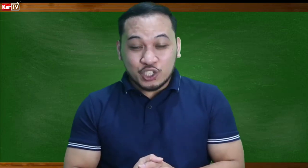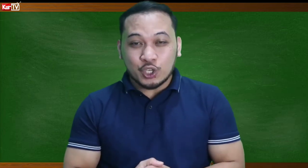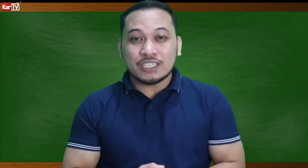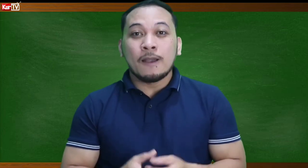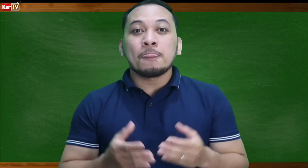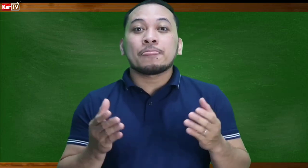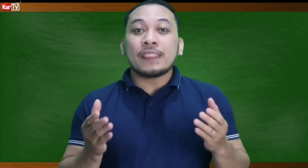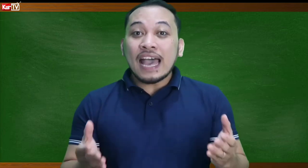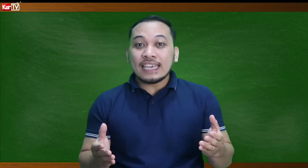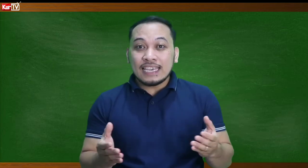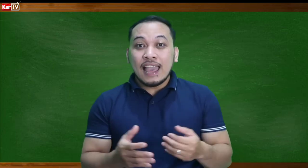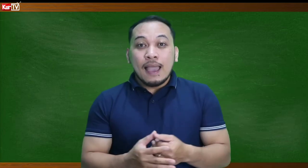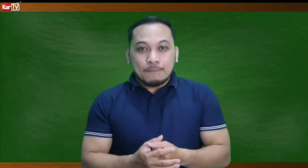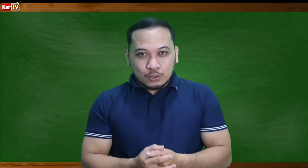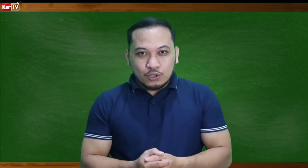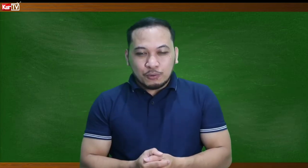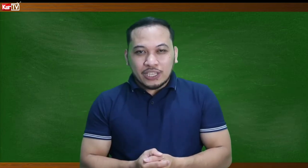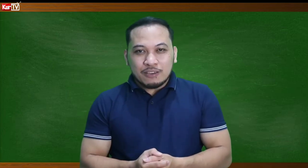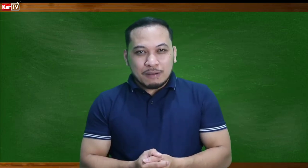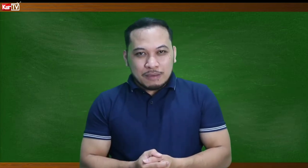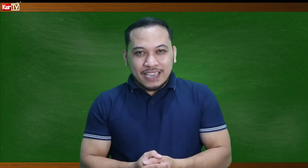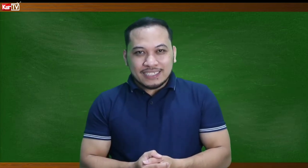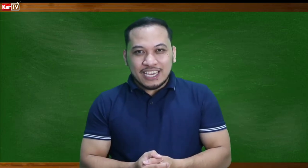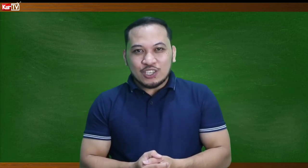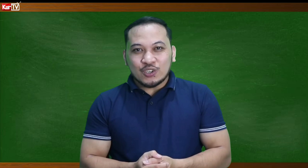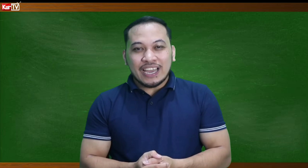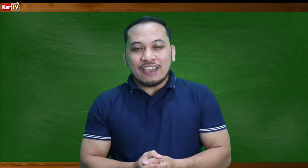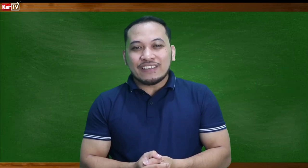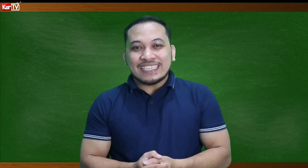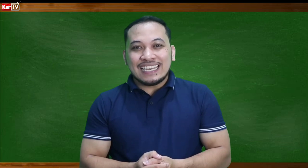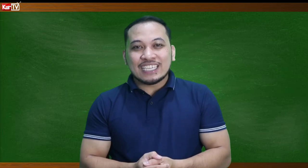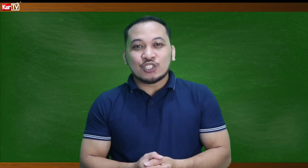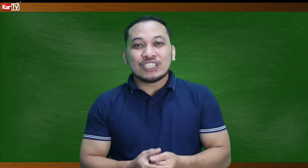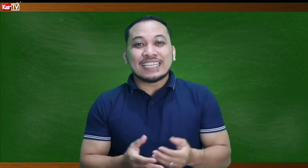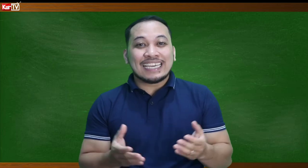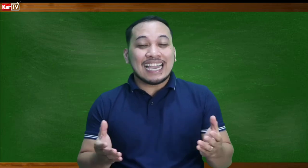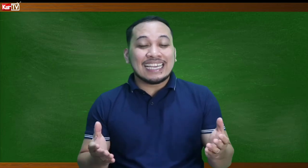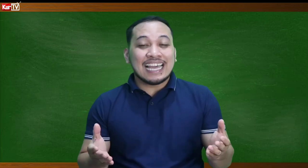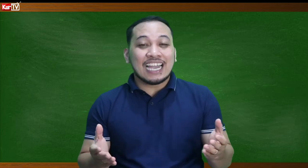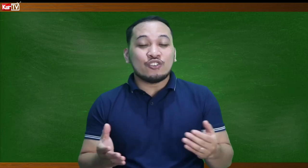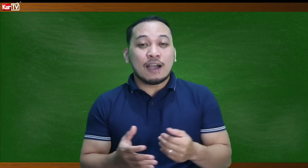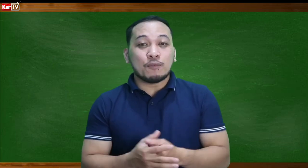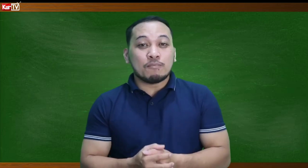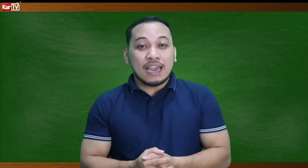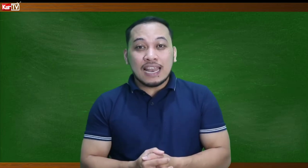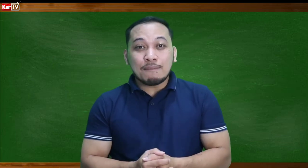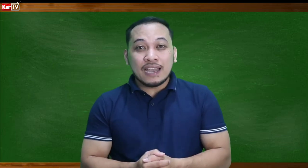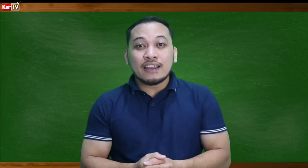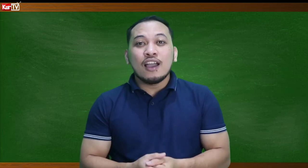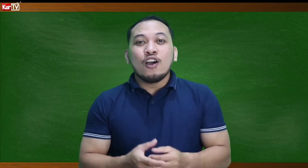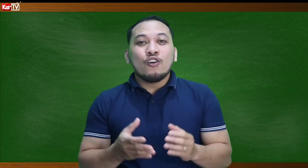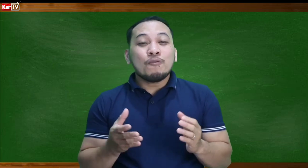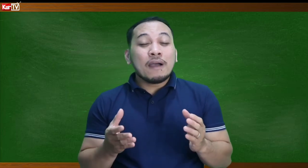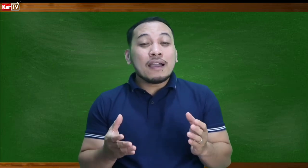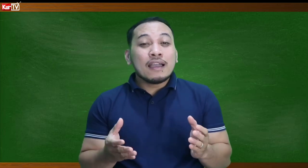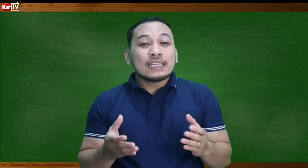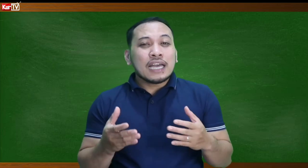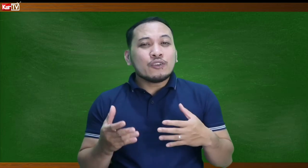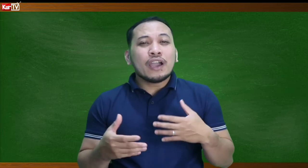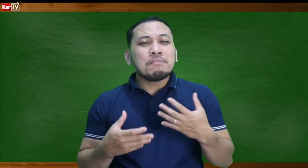suspensions dahil patuloy po tayo magbibigay sa inyo ng FSL lessons na kinakailangan nyo nga pong malaman upang tayo ay